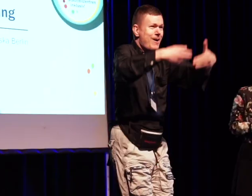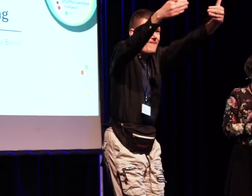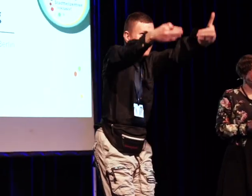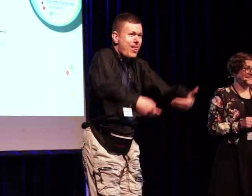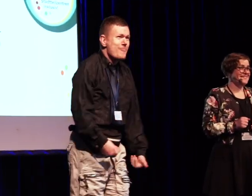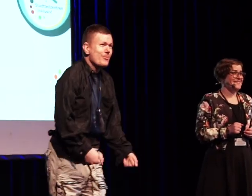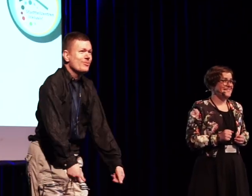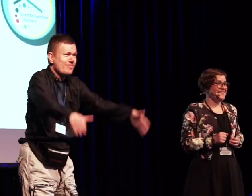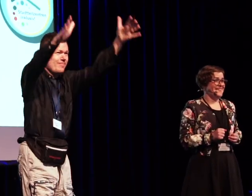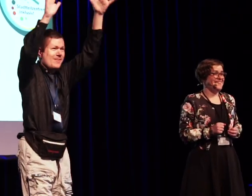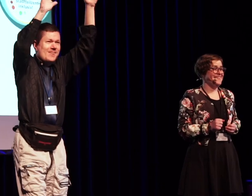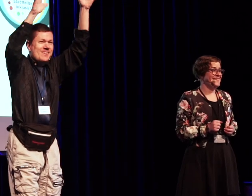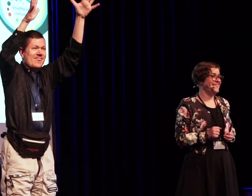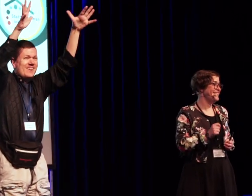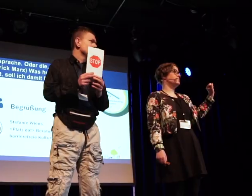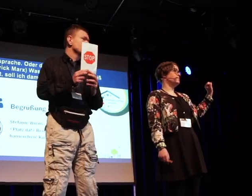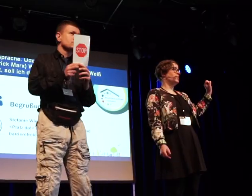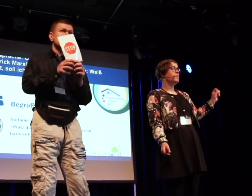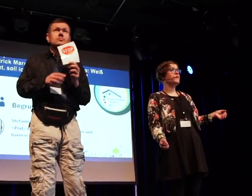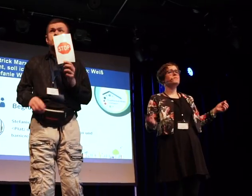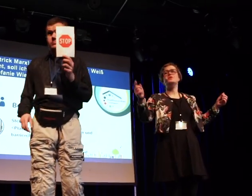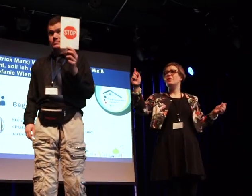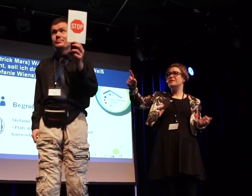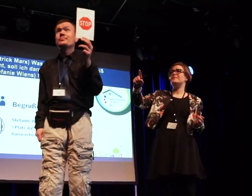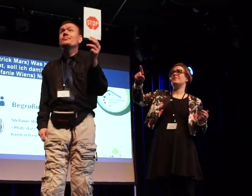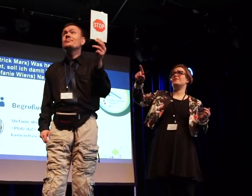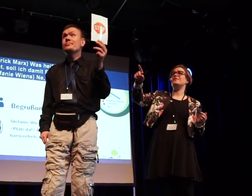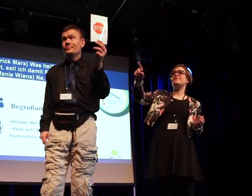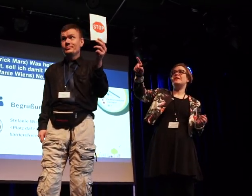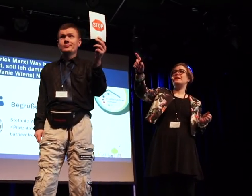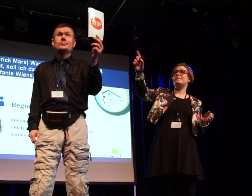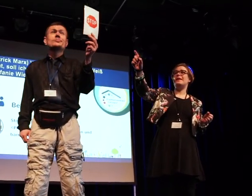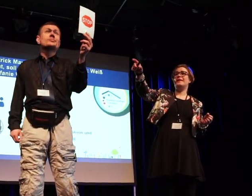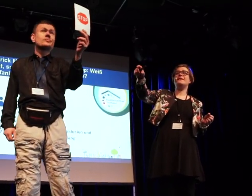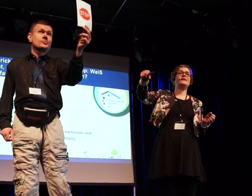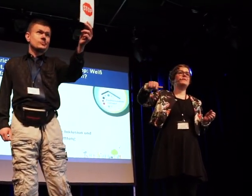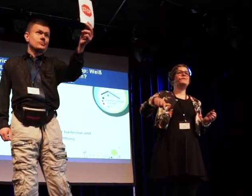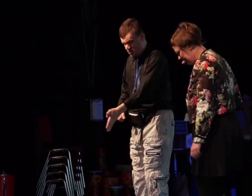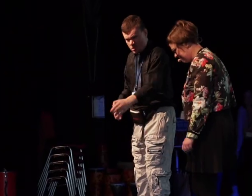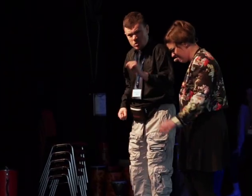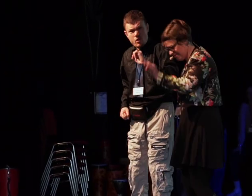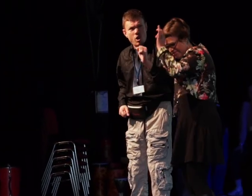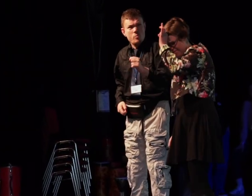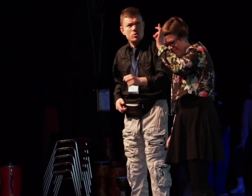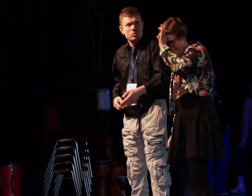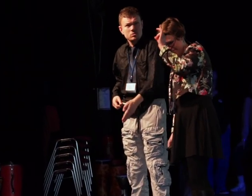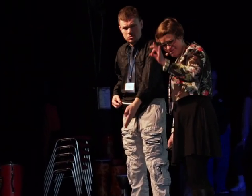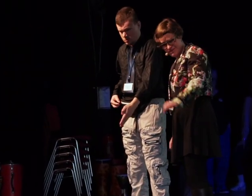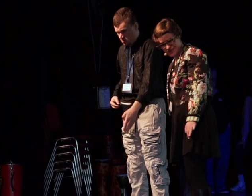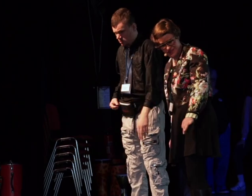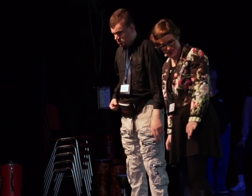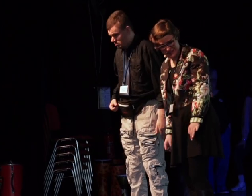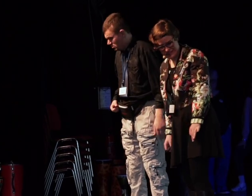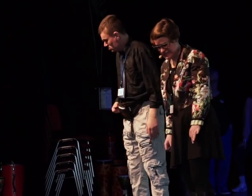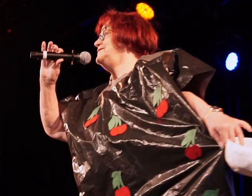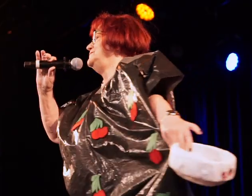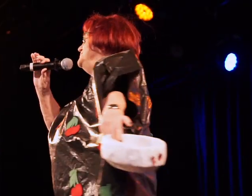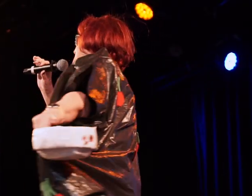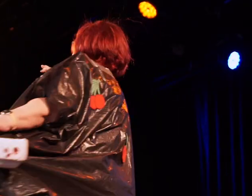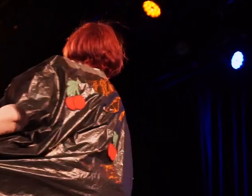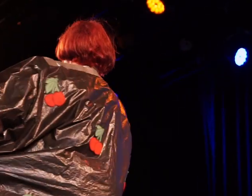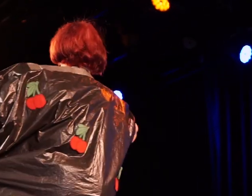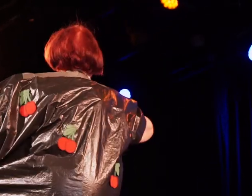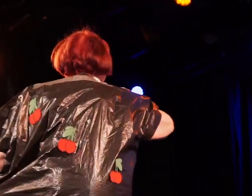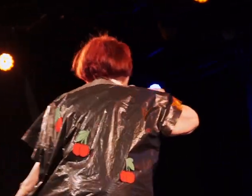Hallo, herzlich willkommen. Neben Patrick die Moderatorin Stefanie Wiens mit knapp kinnlangem dunklen Haar und Brille.